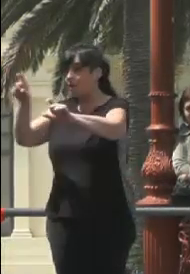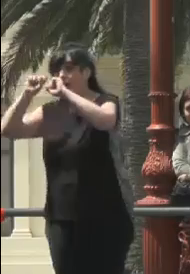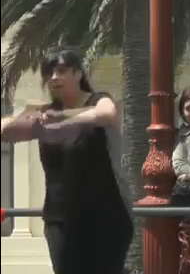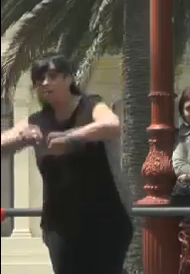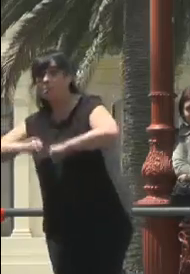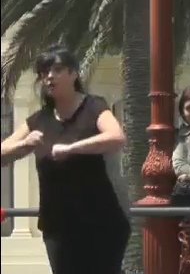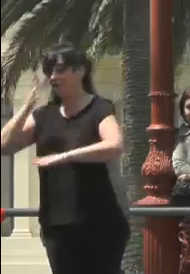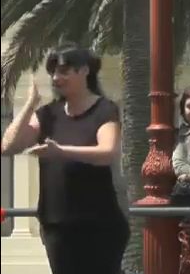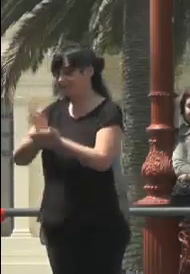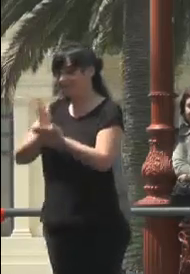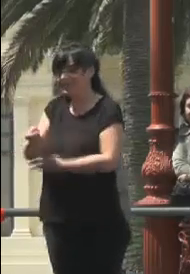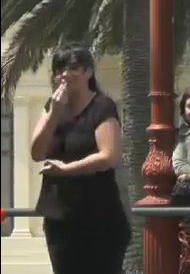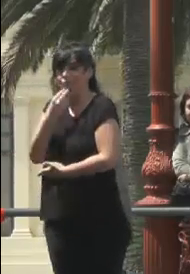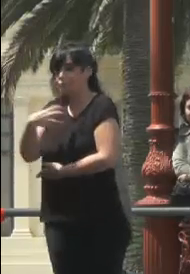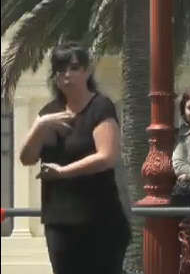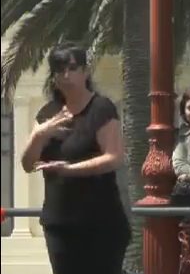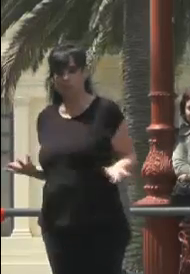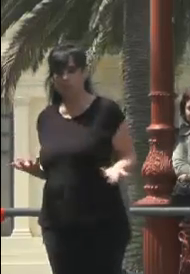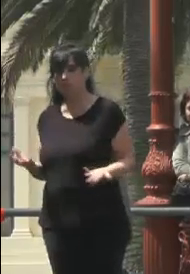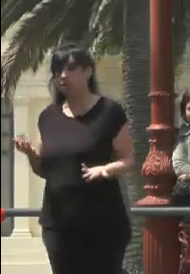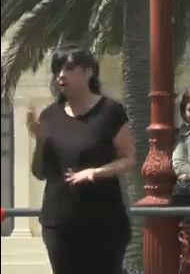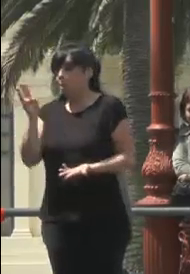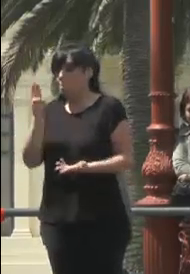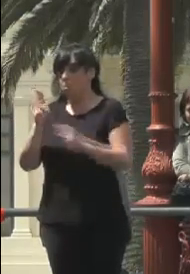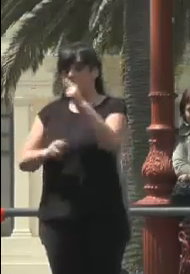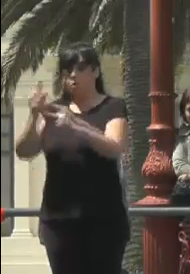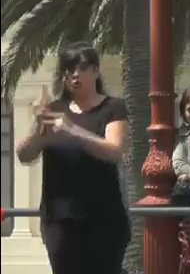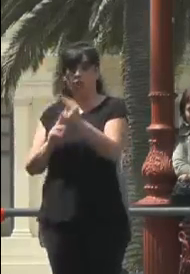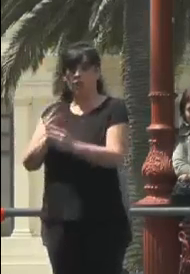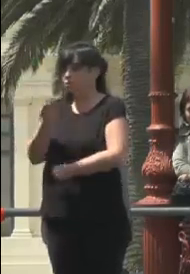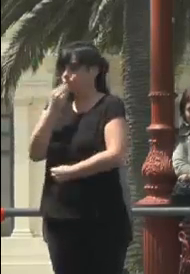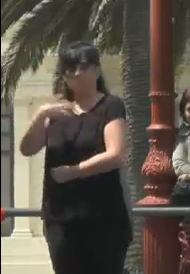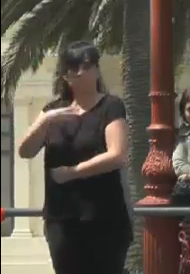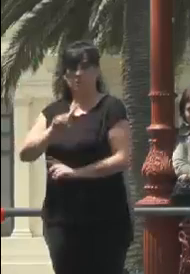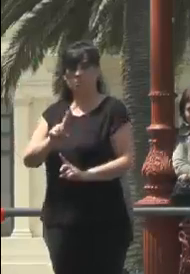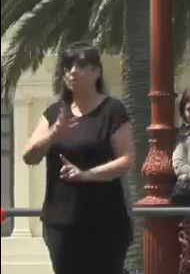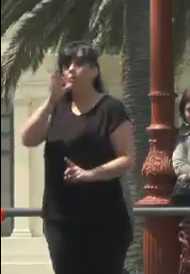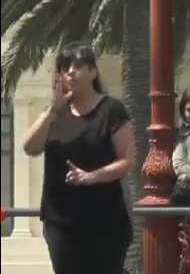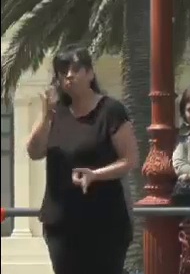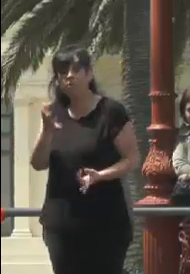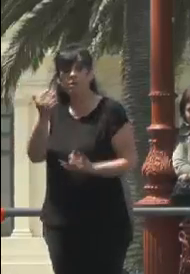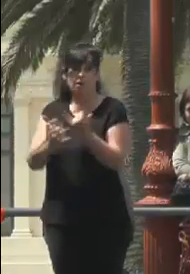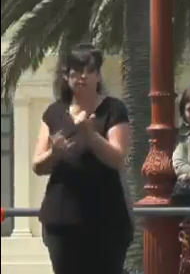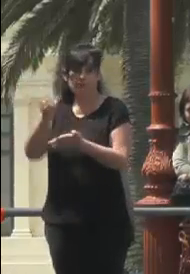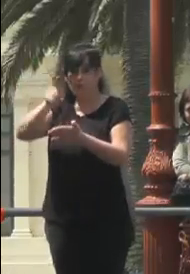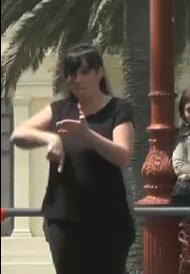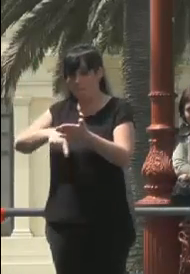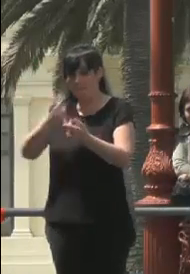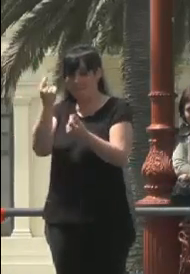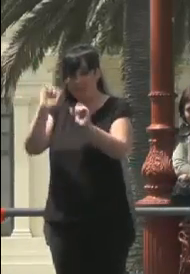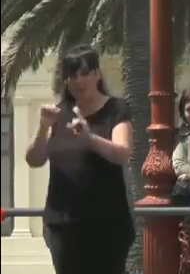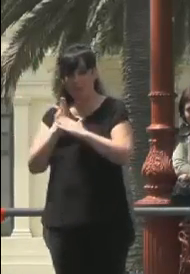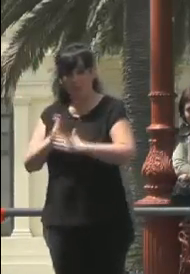poden comer carne, non poden comer proteínas, porque non pode chegar non a fin de mes, senón que as